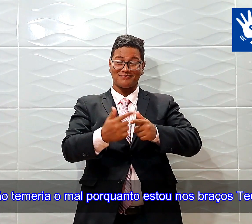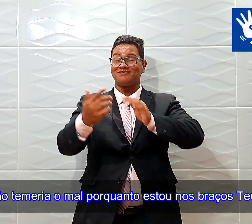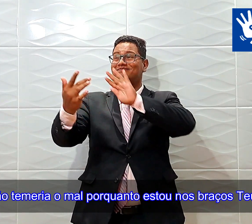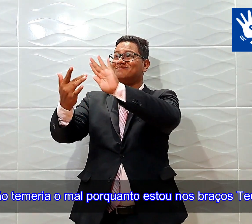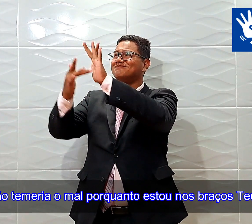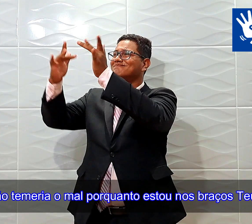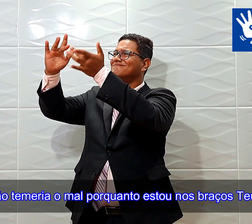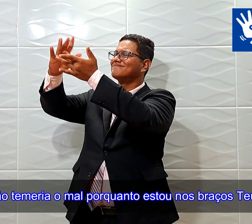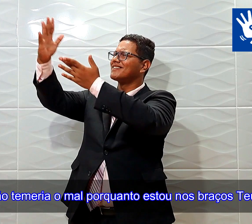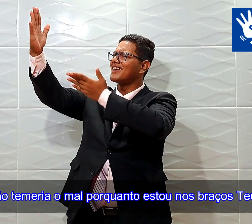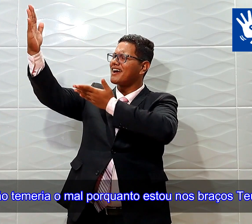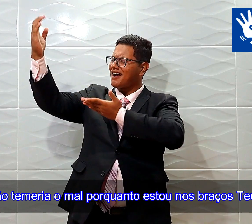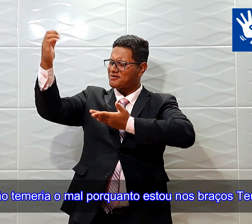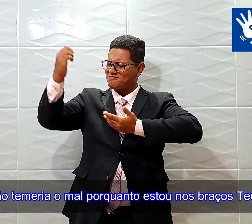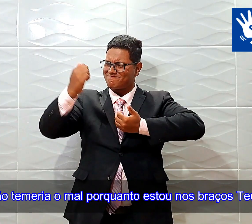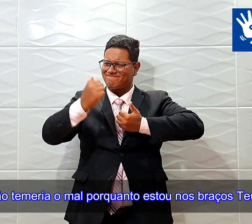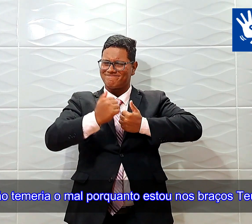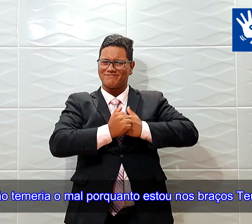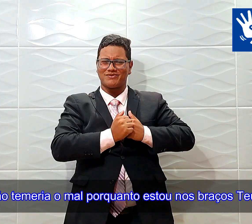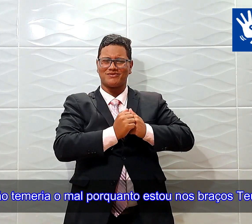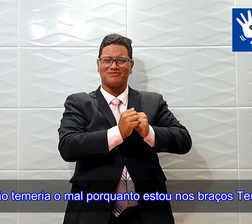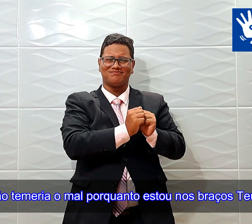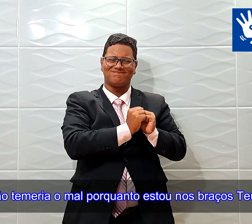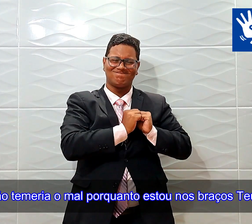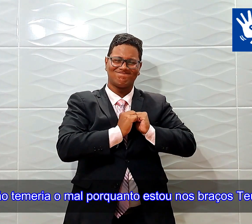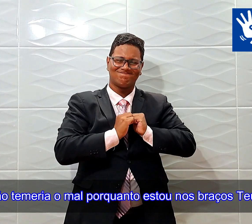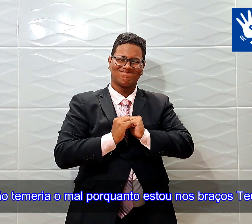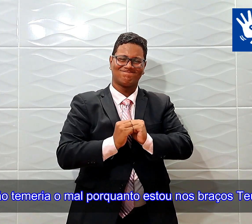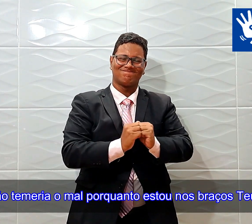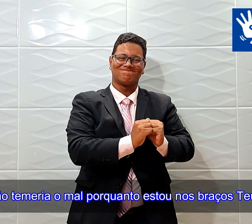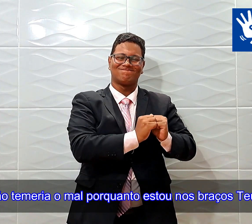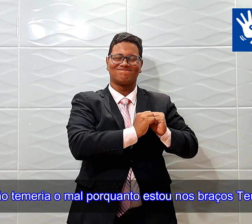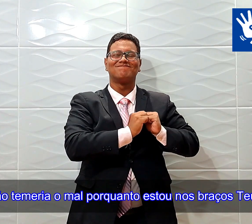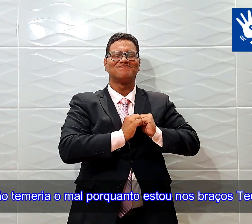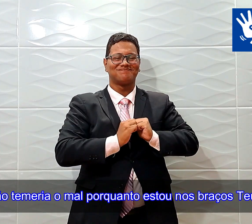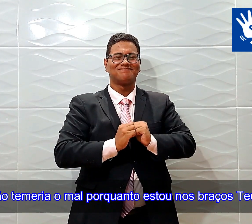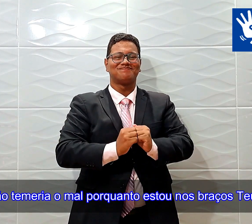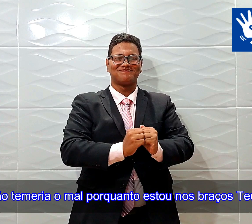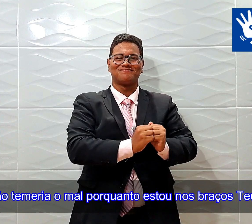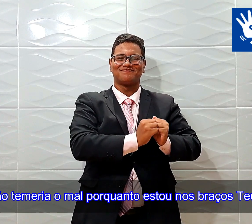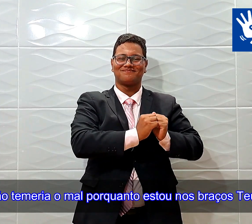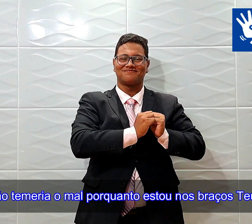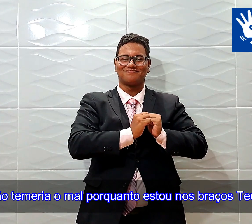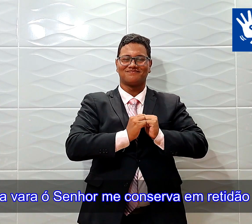Porquanto estou nos braços teus,